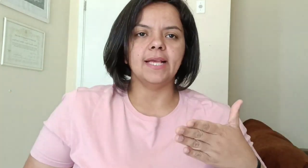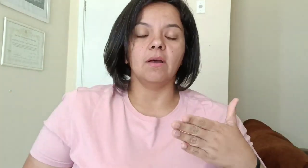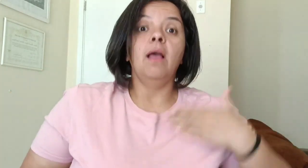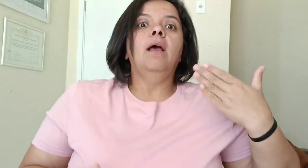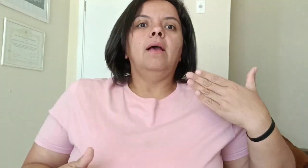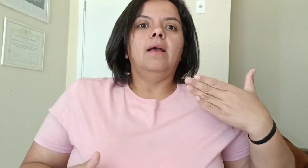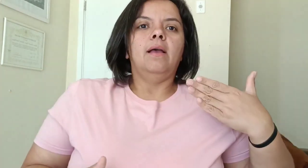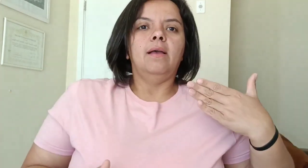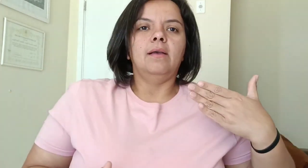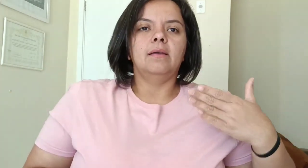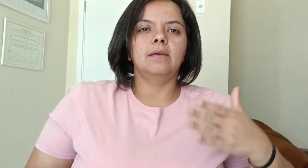ó.